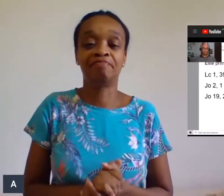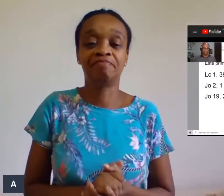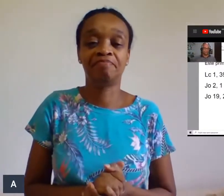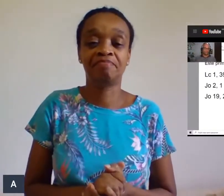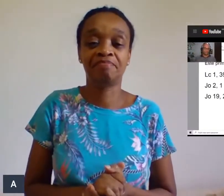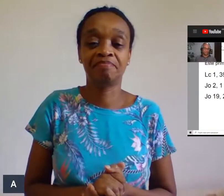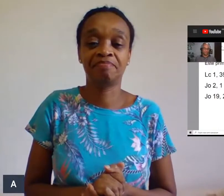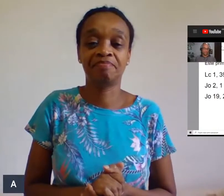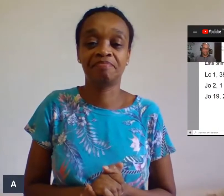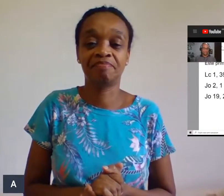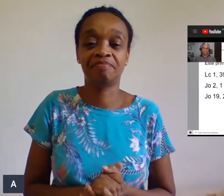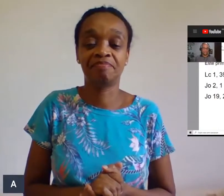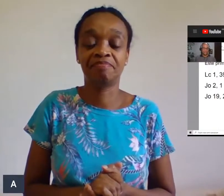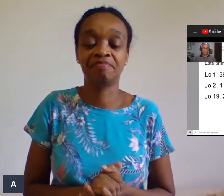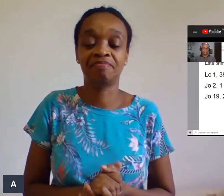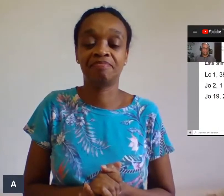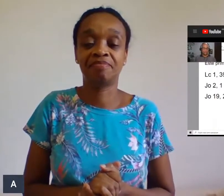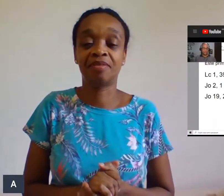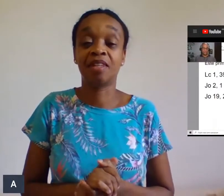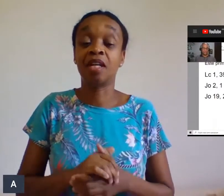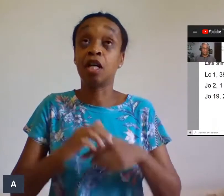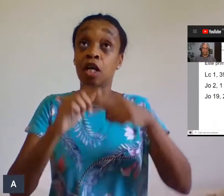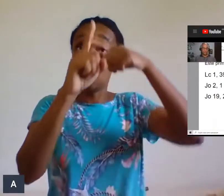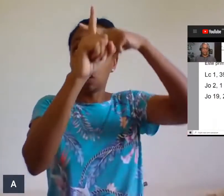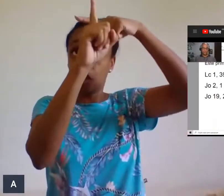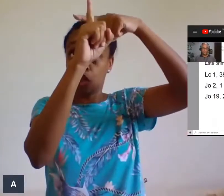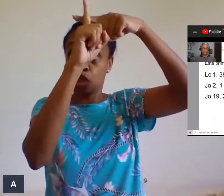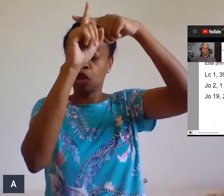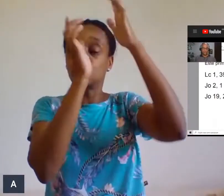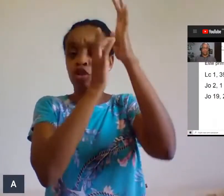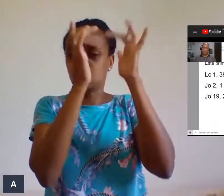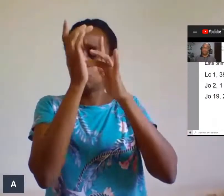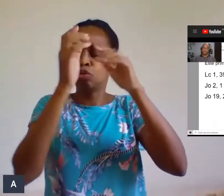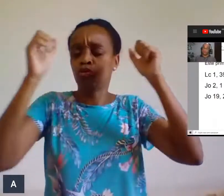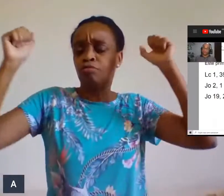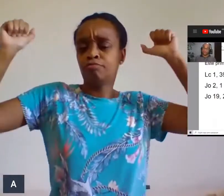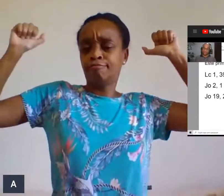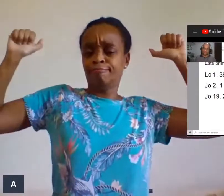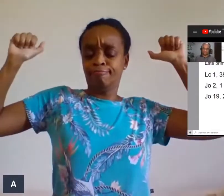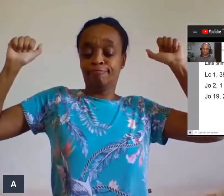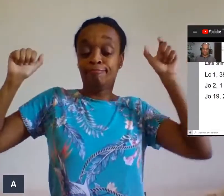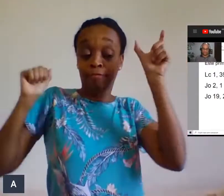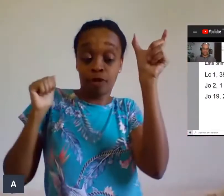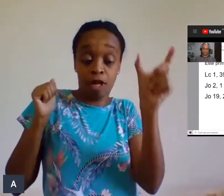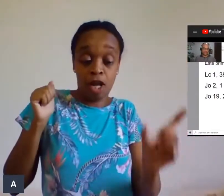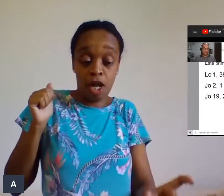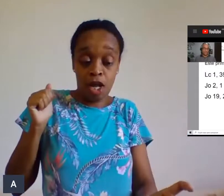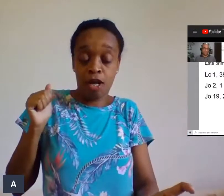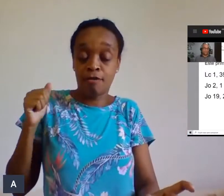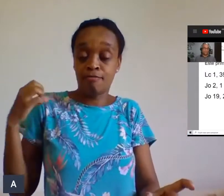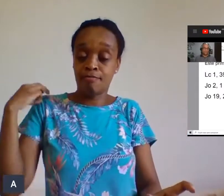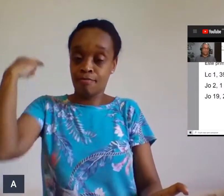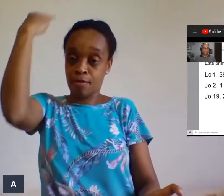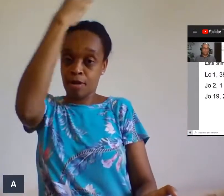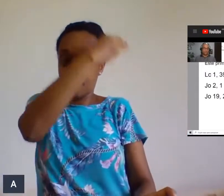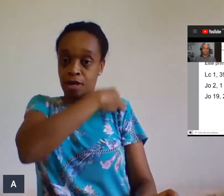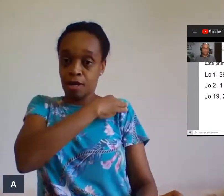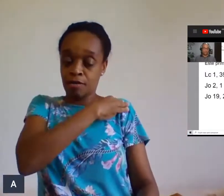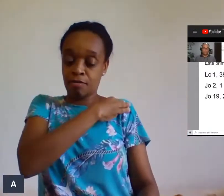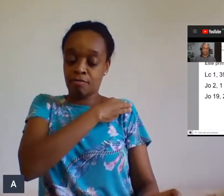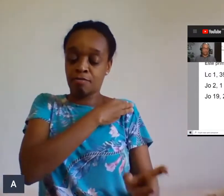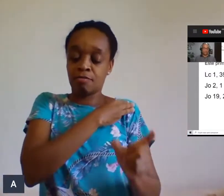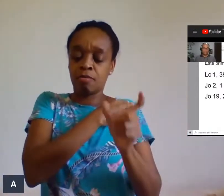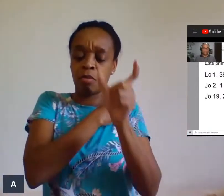segundo, prontinho. Perto da cruz de Jesus permaneciam de pé sua mãe, a irmã de sua